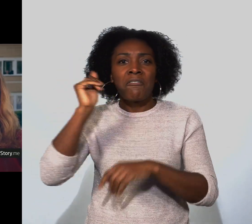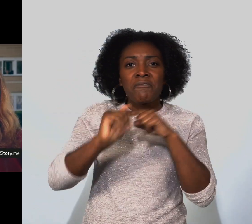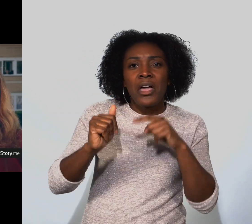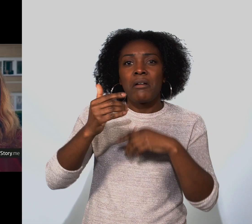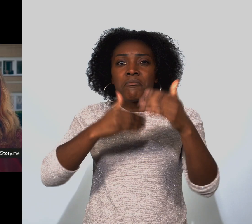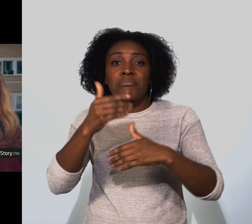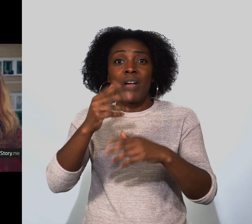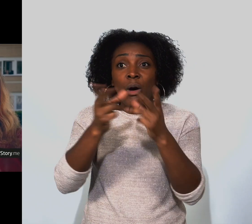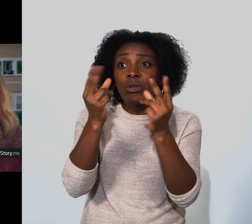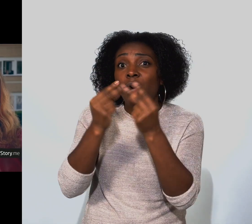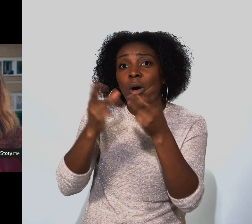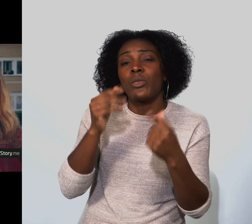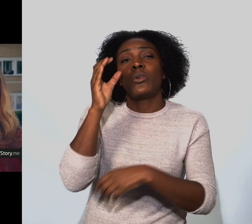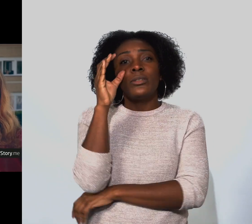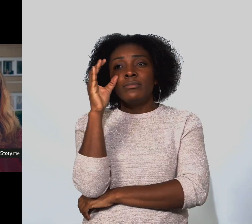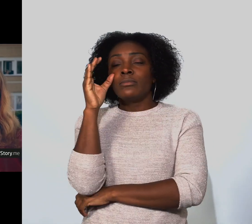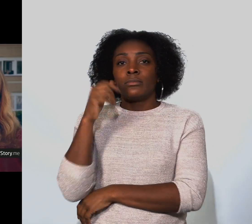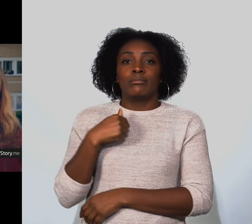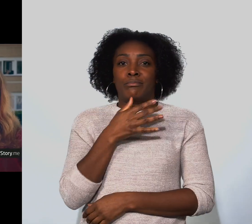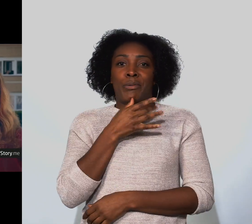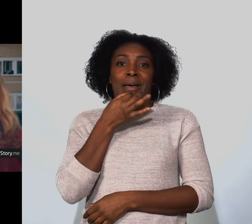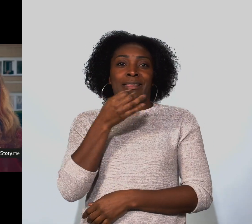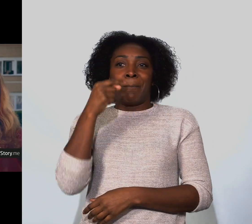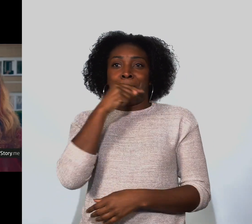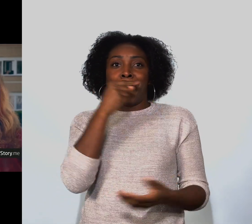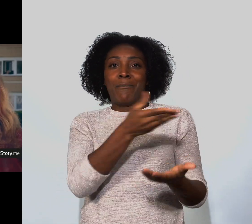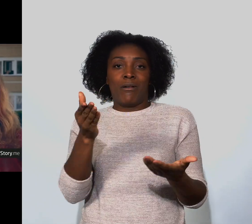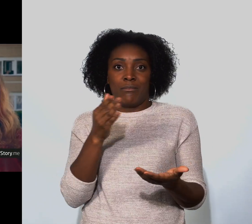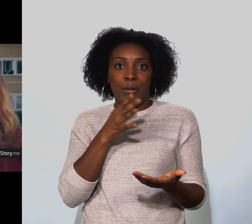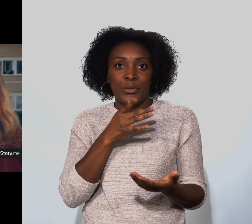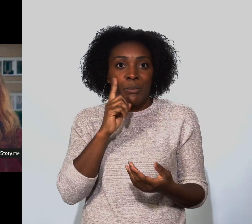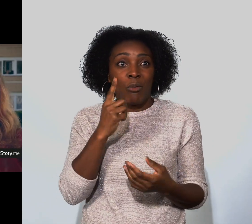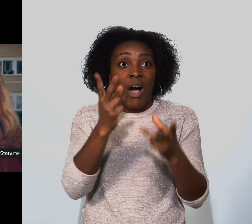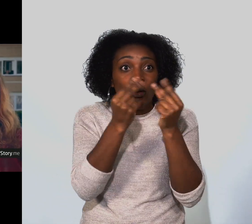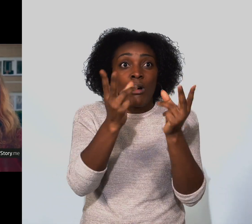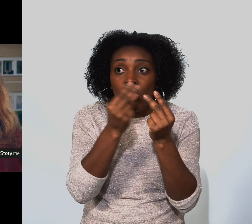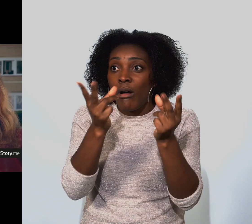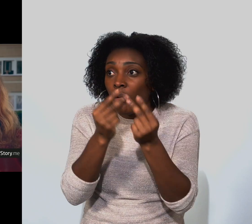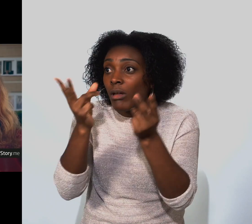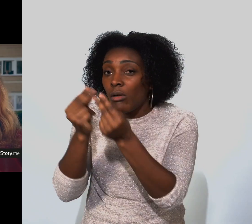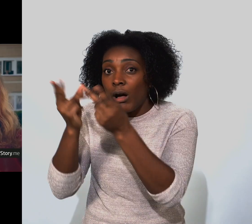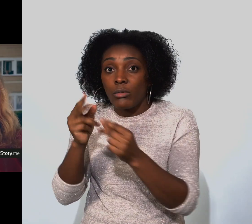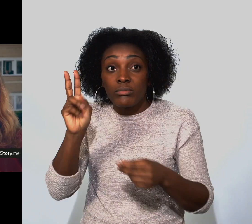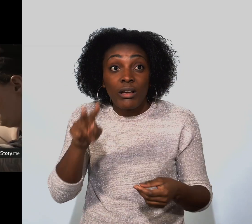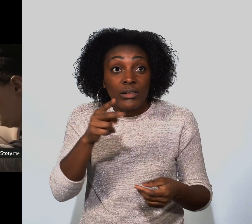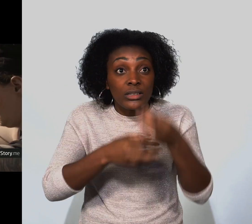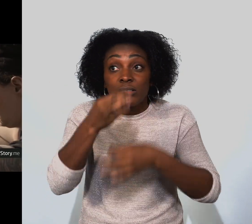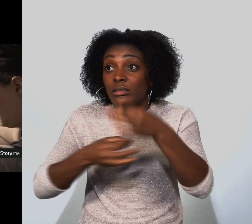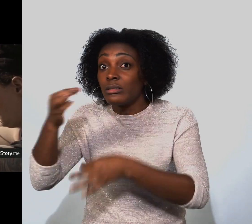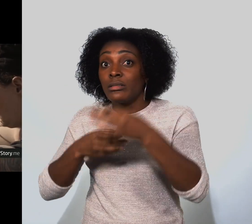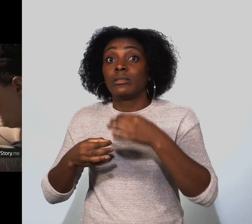eux. Et je pouvais pas tous les traiter de menteurs parce que il y avait trop